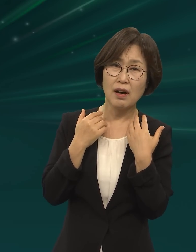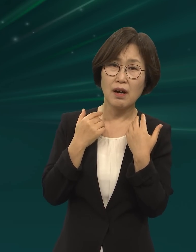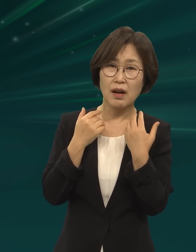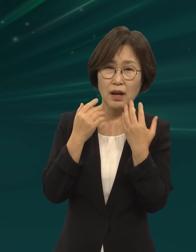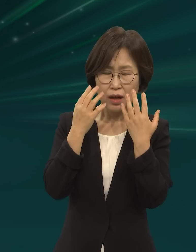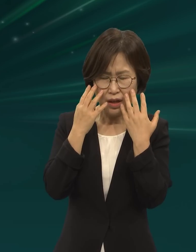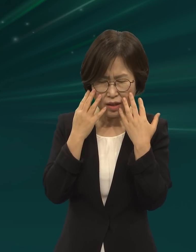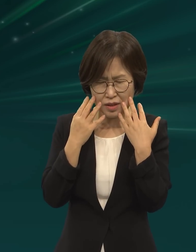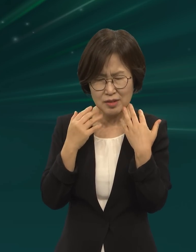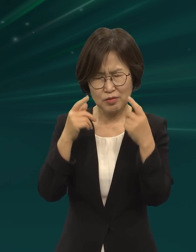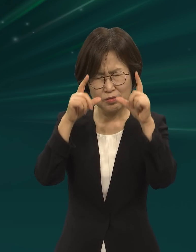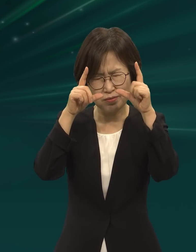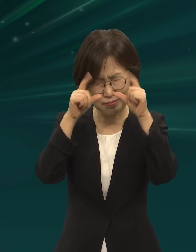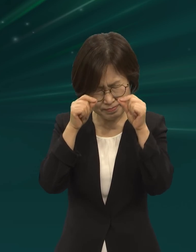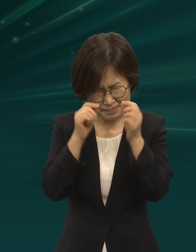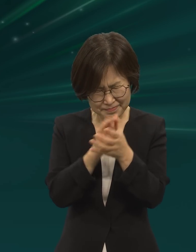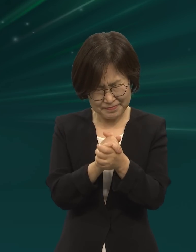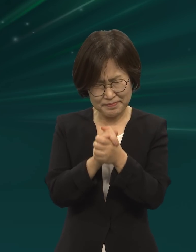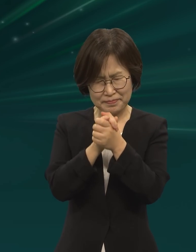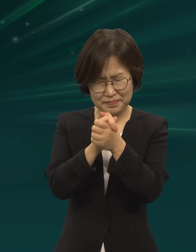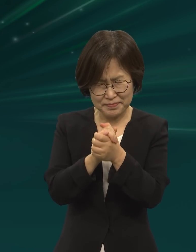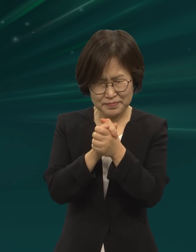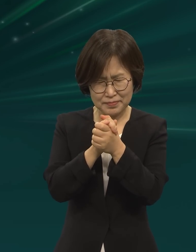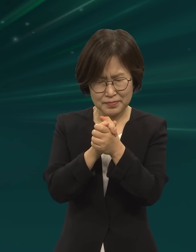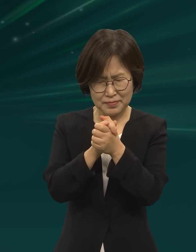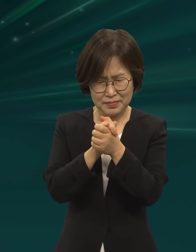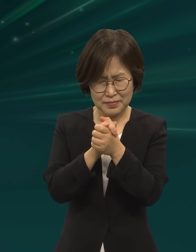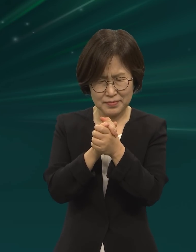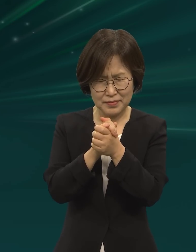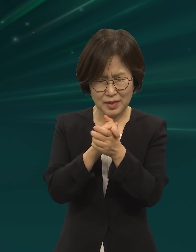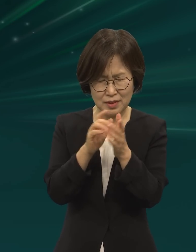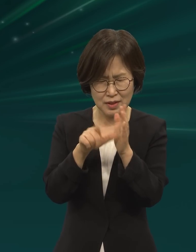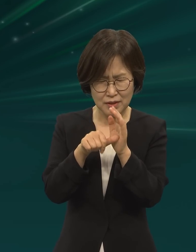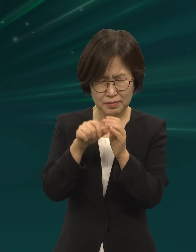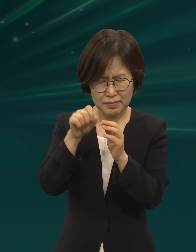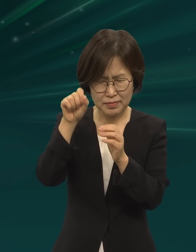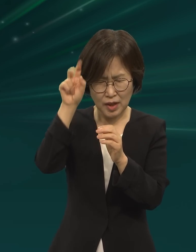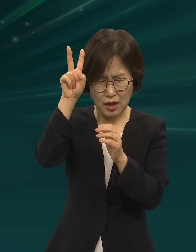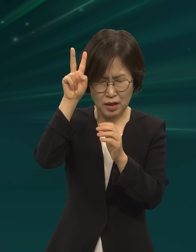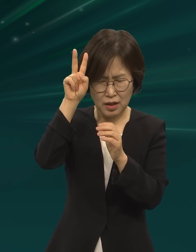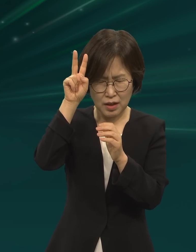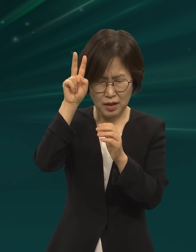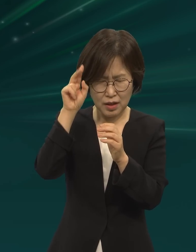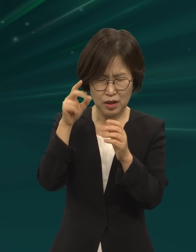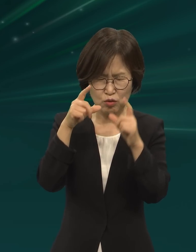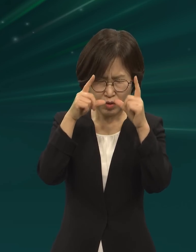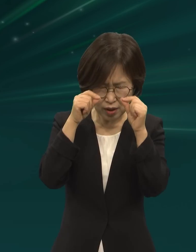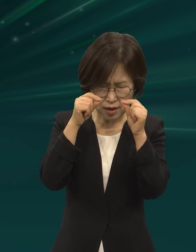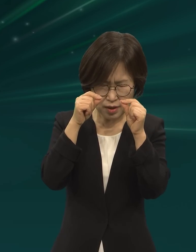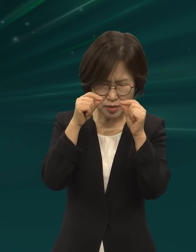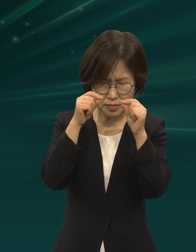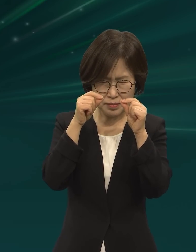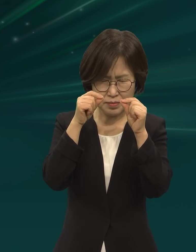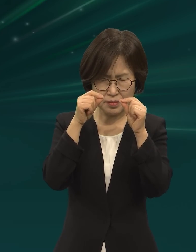울면서 눈을 감고 기도하고 있었는데 갑자기 눈 감는 상태에서